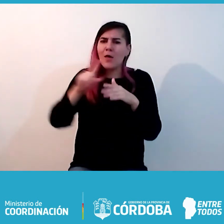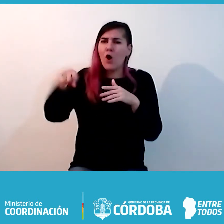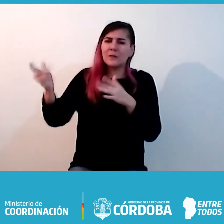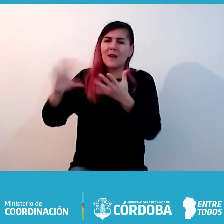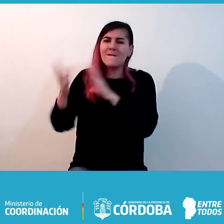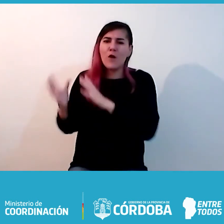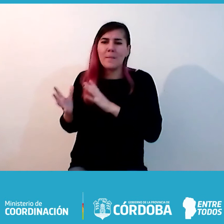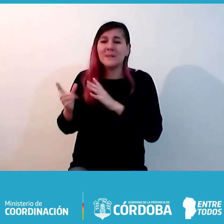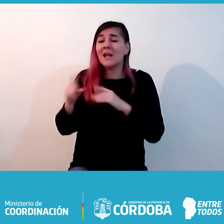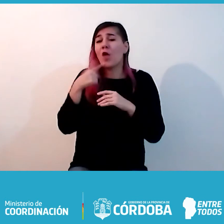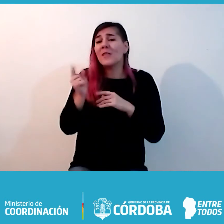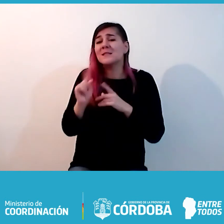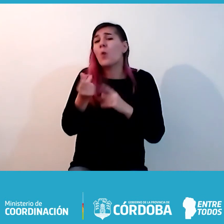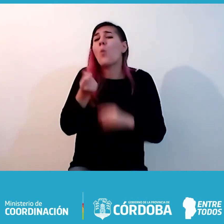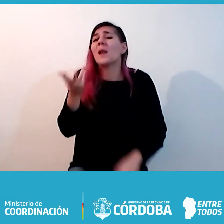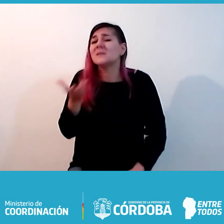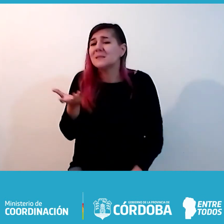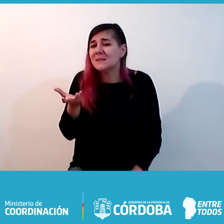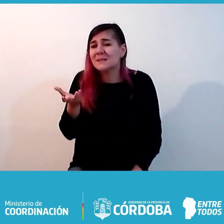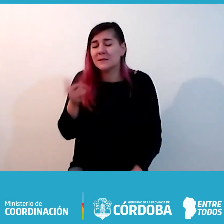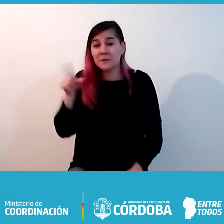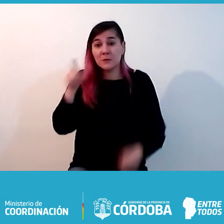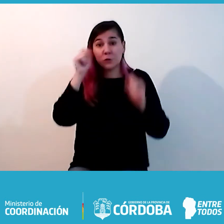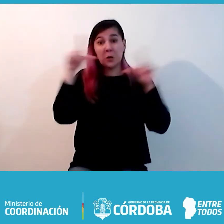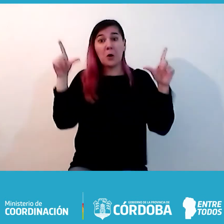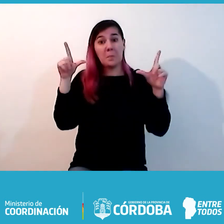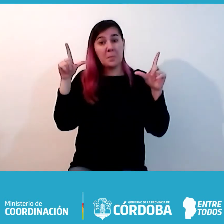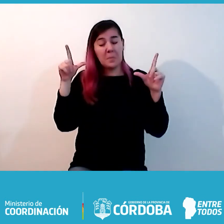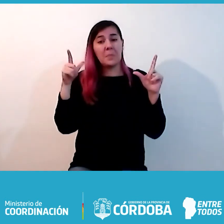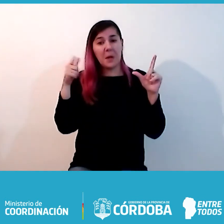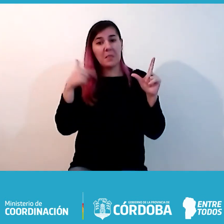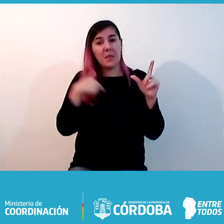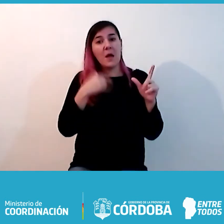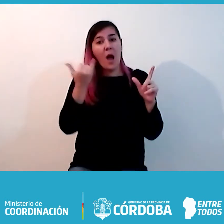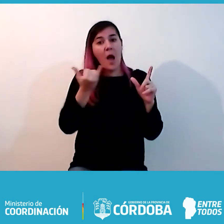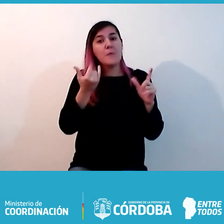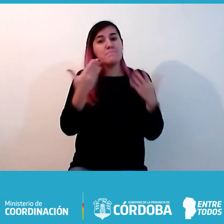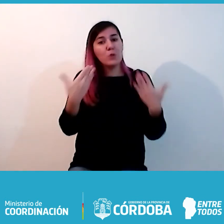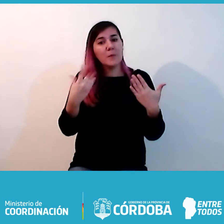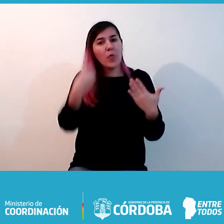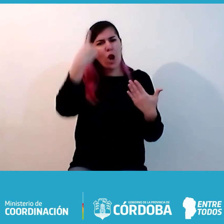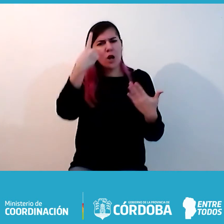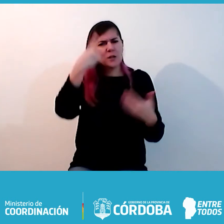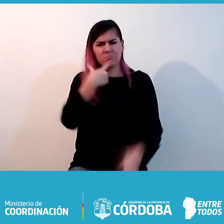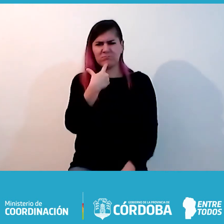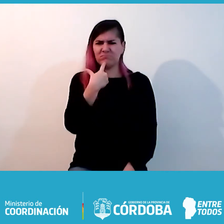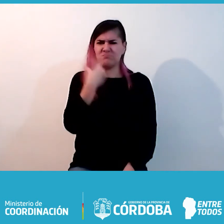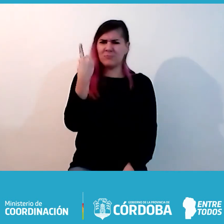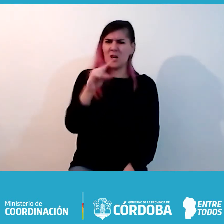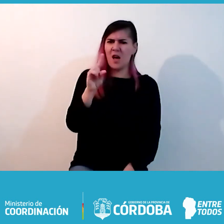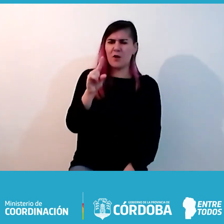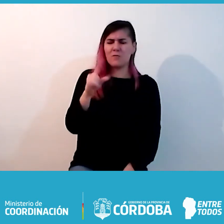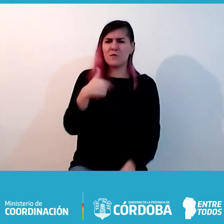maneras y no dicen de enumerar las cuales. Se sorprende al enunciarse una posibilidad por el norte, se desorienta al respecto,